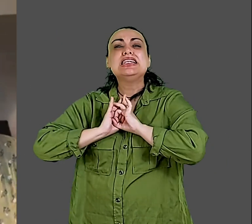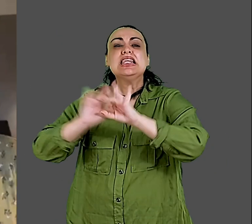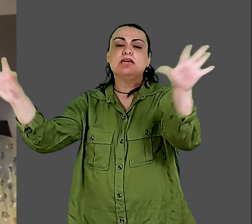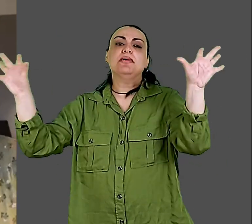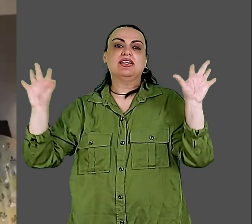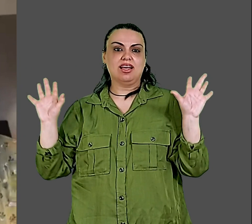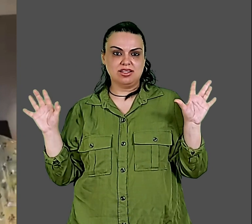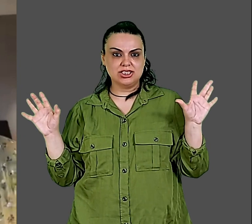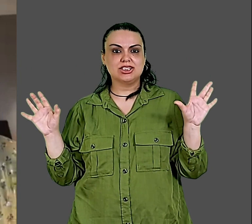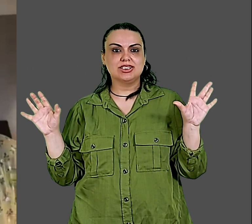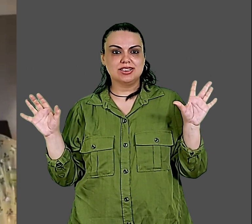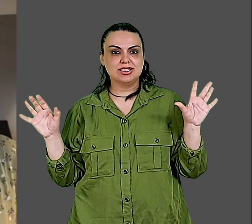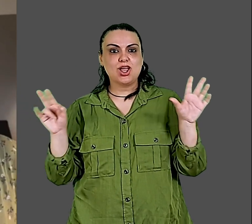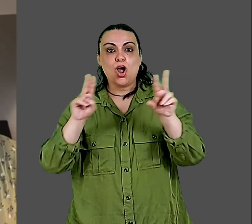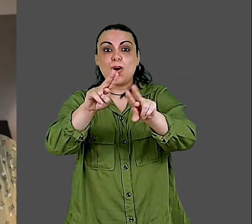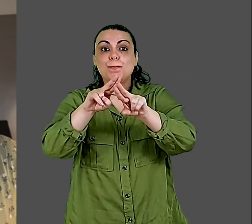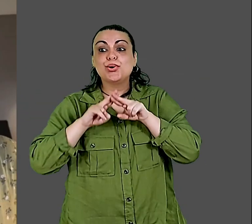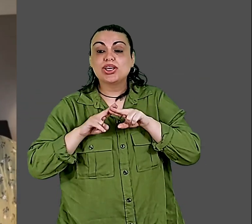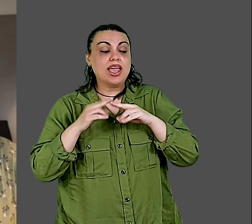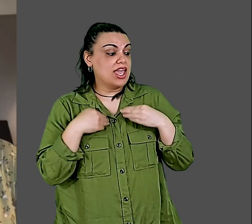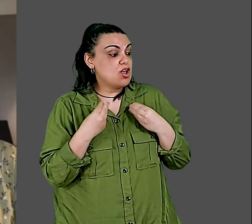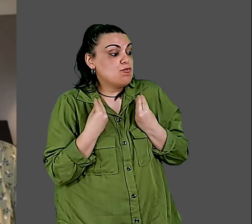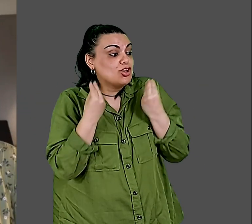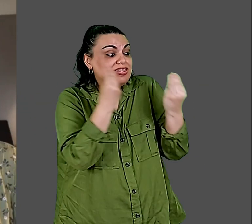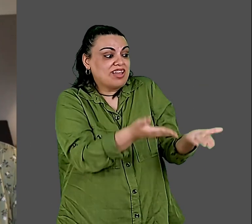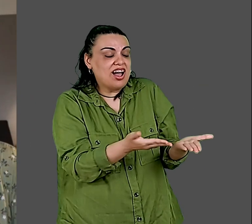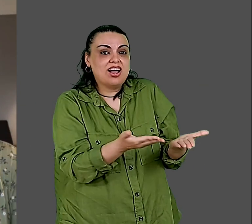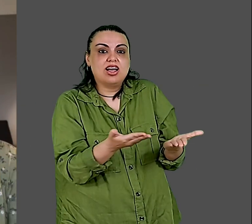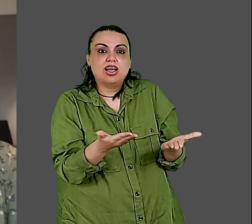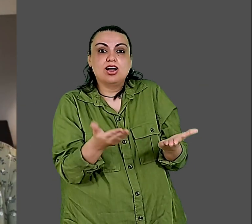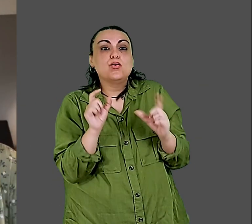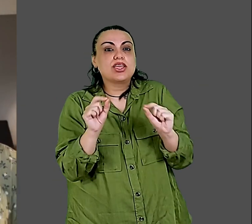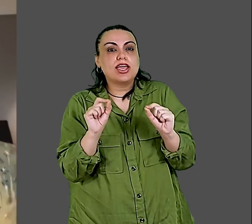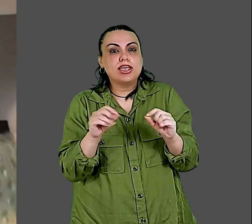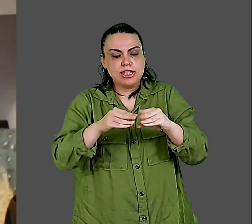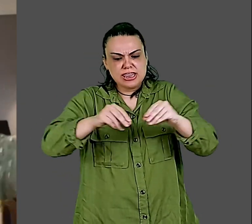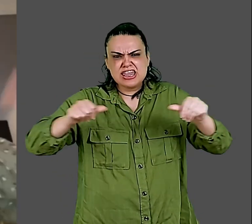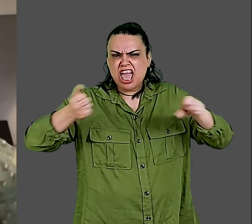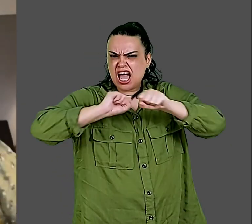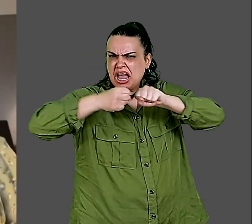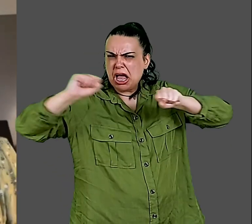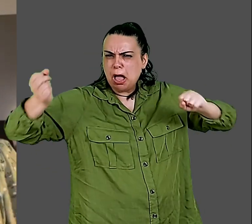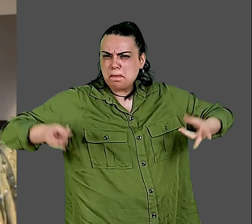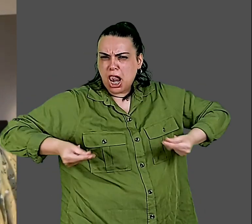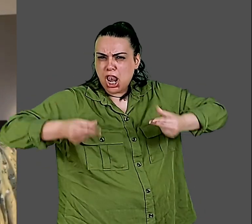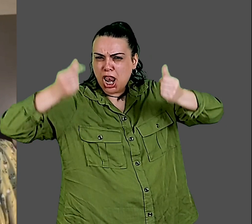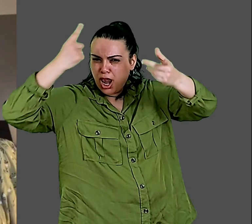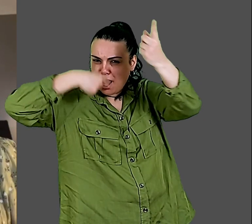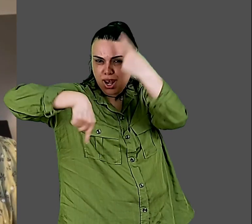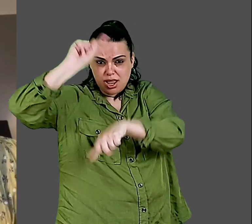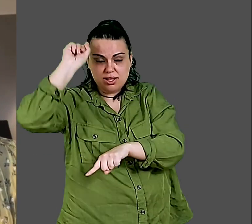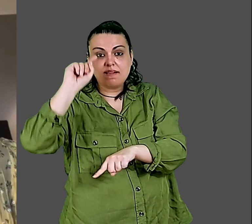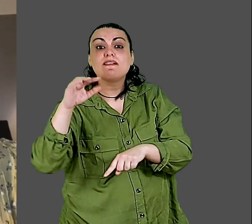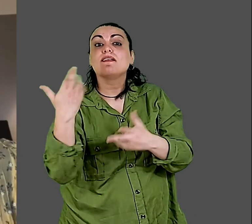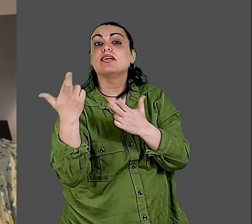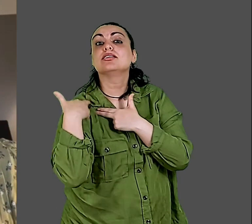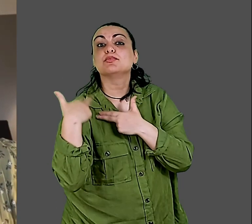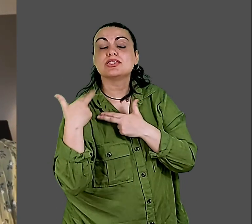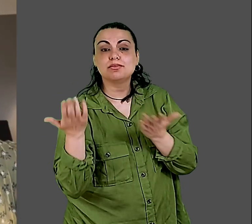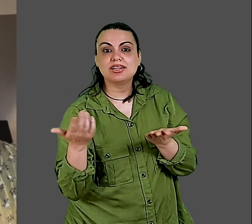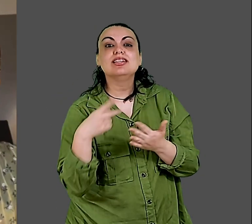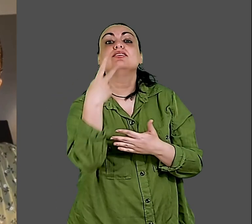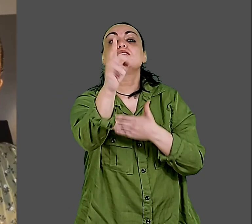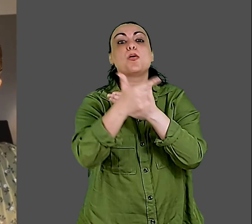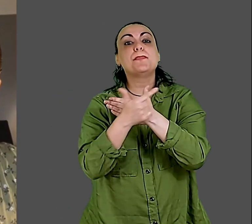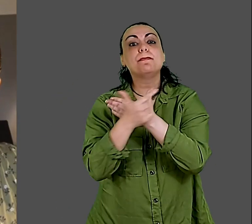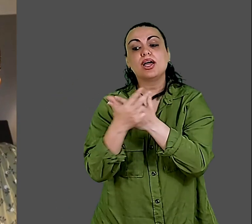para ele liberar vocês, porque eu vou levar vocês para uma terra boa, grande, larga e próspera. Essa é a missão. Qual